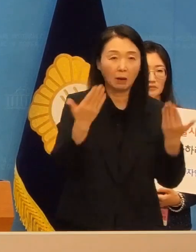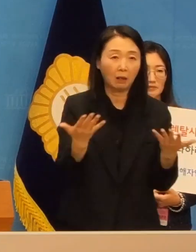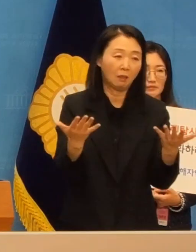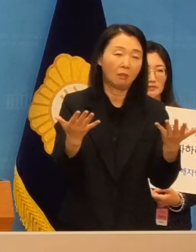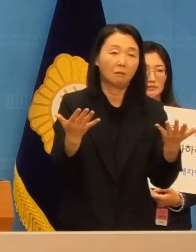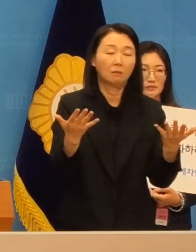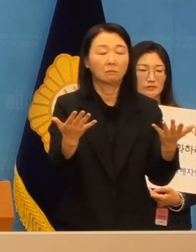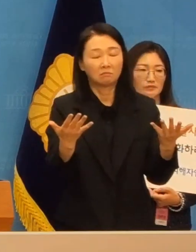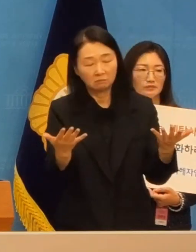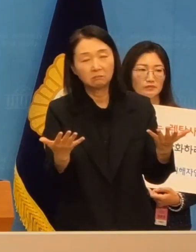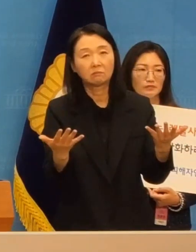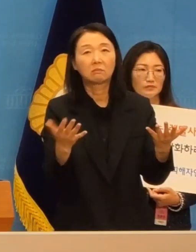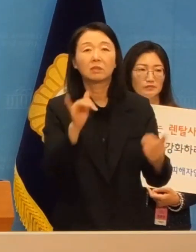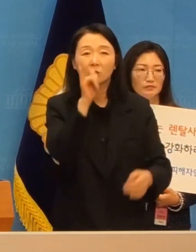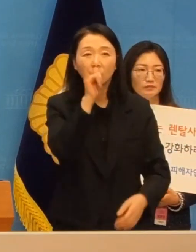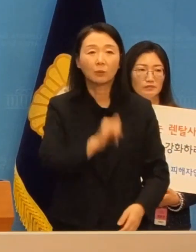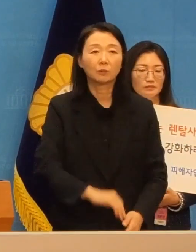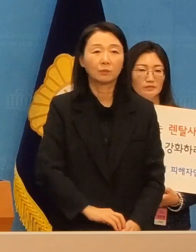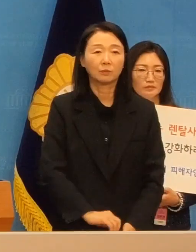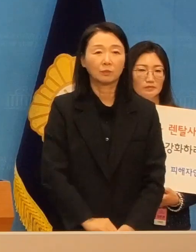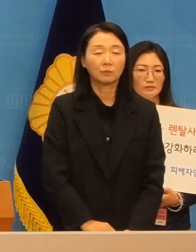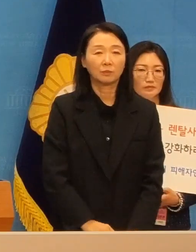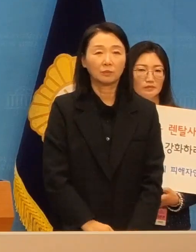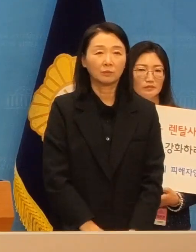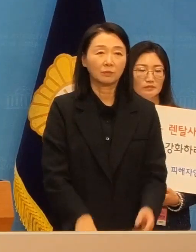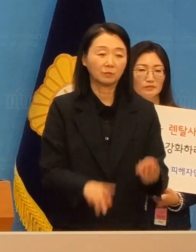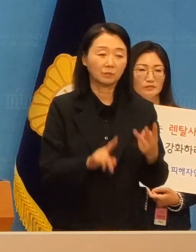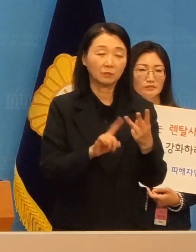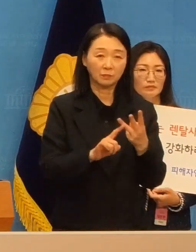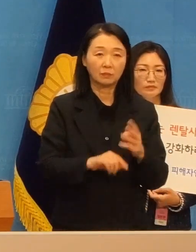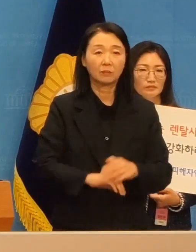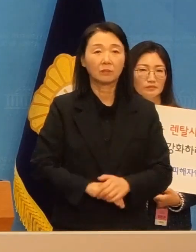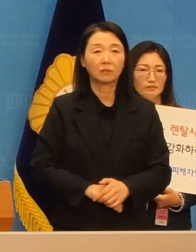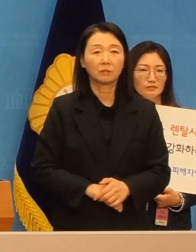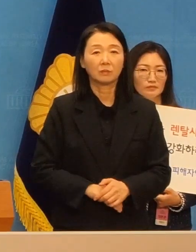막혀 있다는 호소가 이어지고 있습니다. 세 번째 문제는